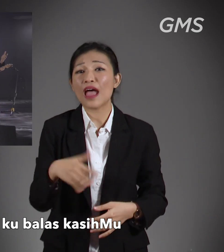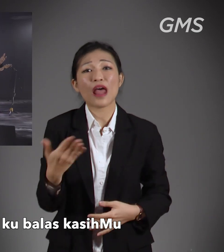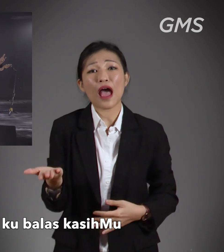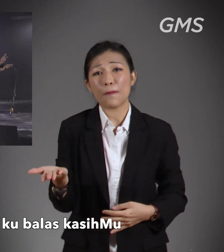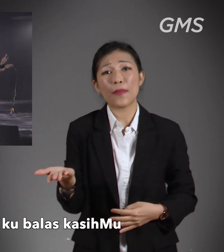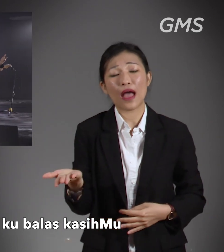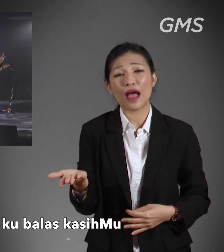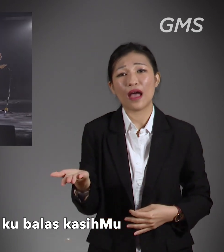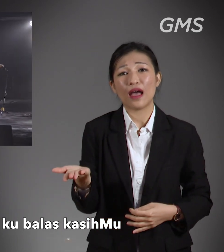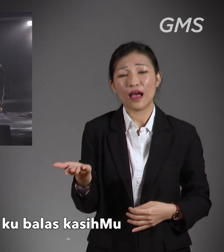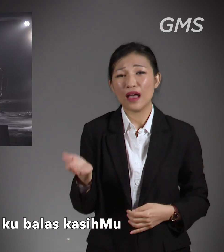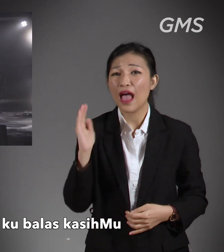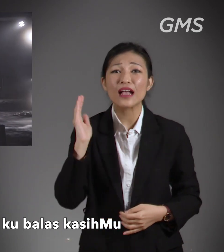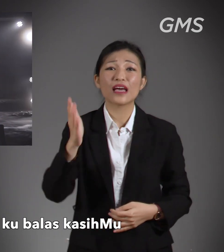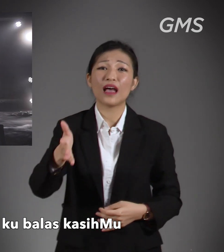Dengan